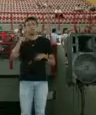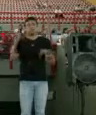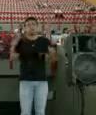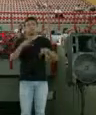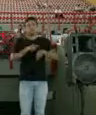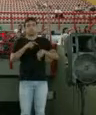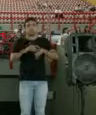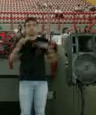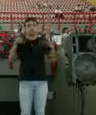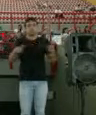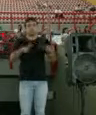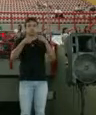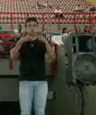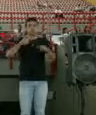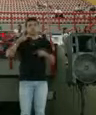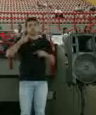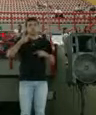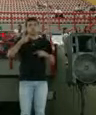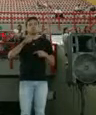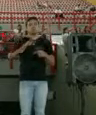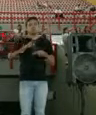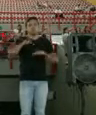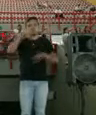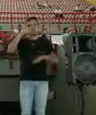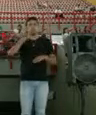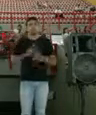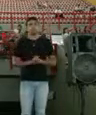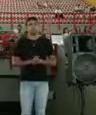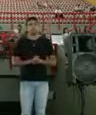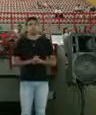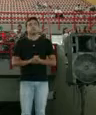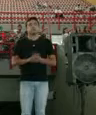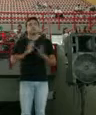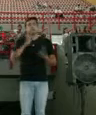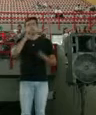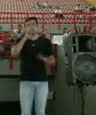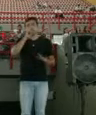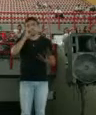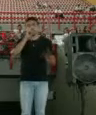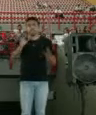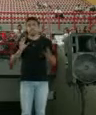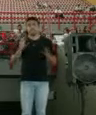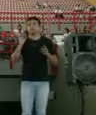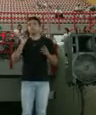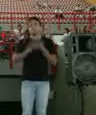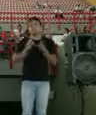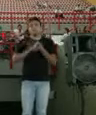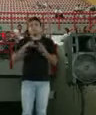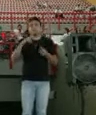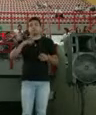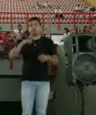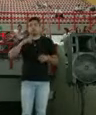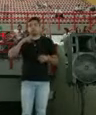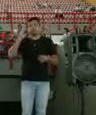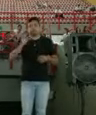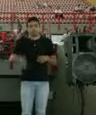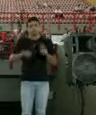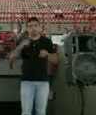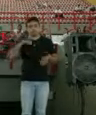em que esses hormônios são produzidos em maior o quê? Quantidade, né? São perigo. Os hormônios que